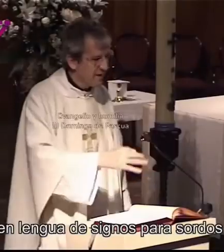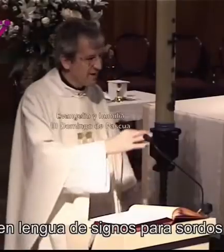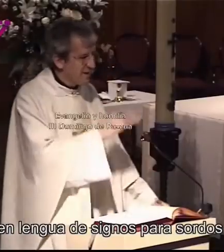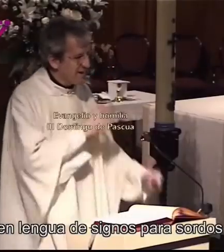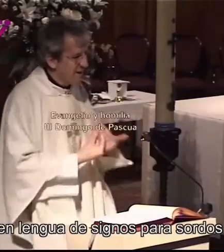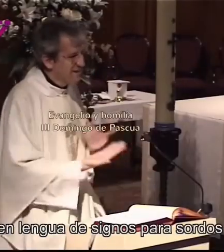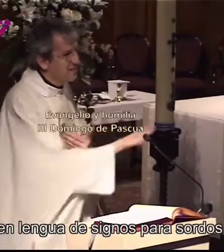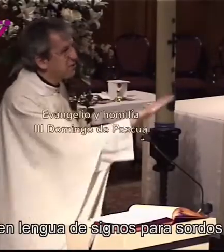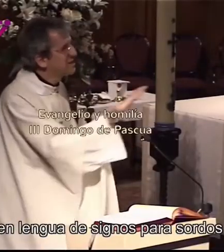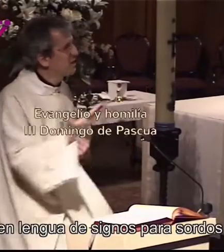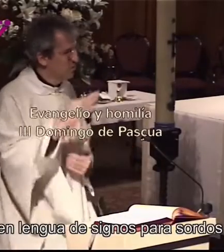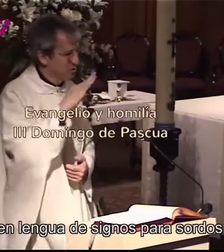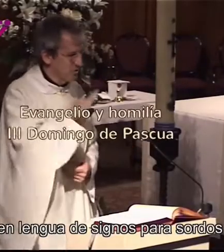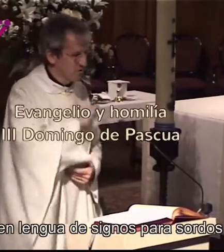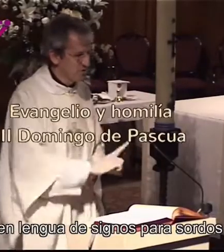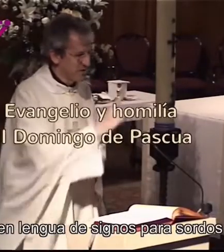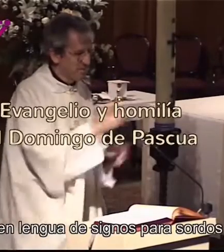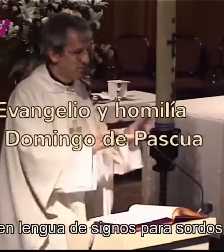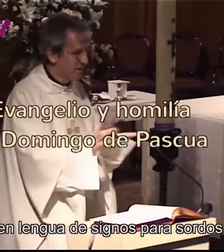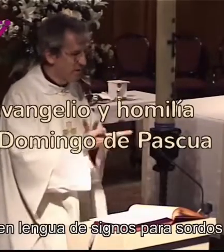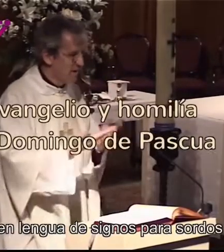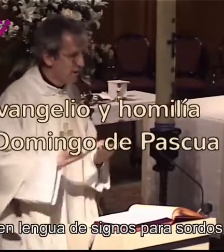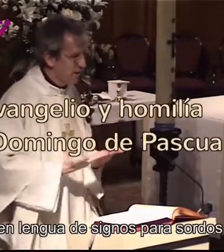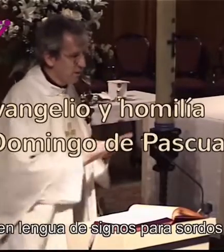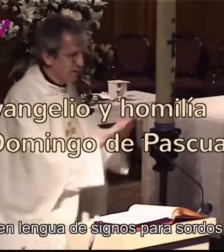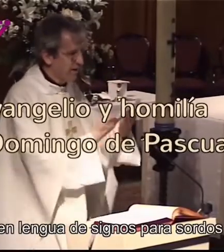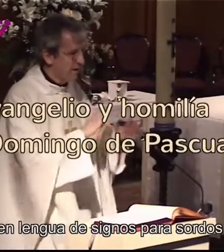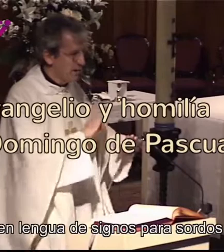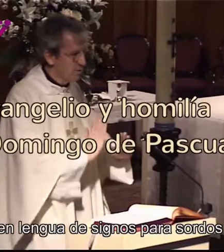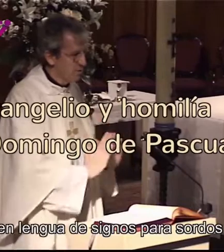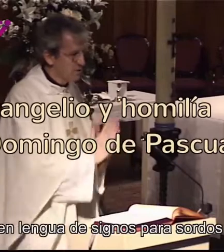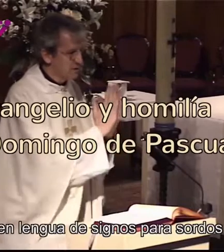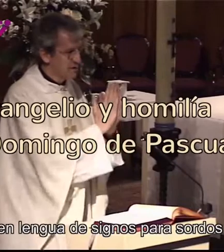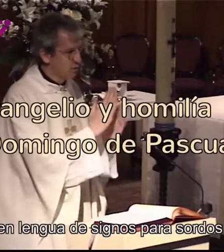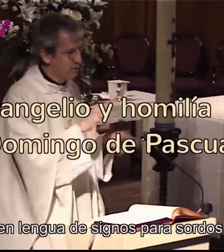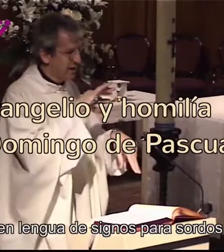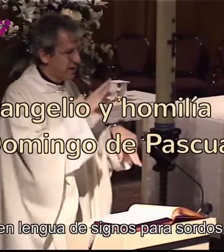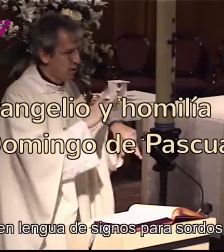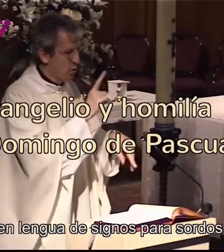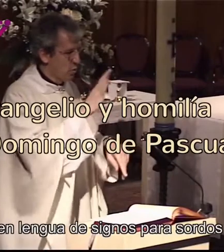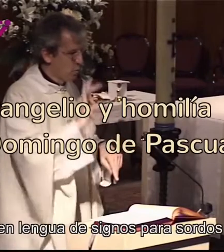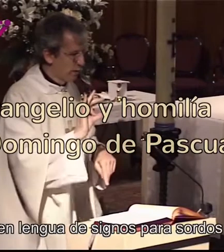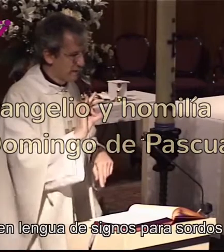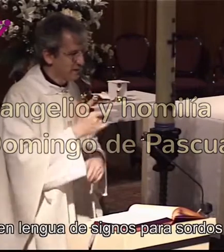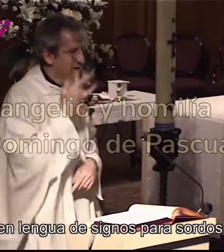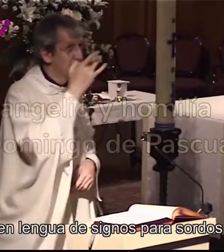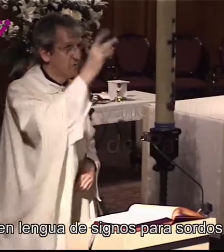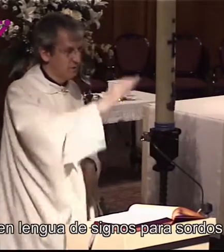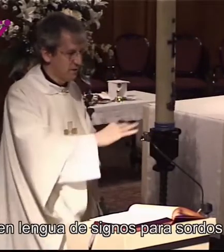El Señor esté con vosotros. con tu espíritu. Lectura del Evangelio según San Lucas. Gloria